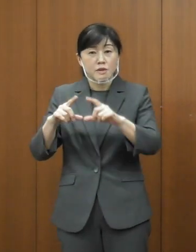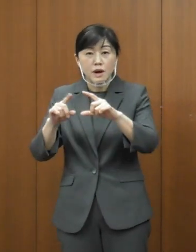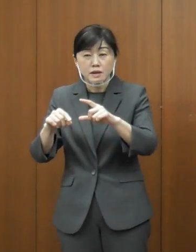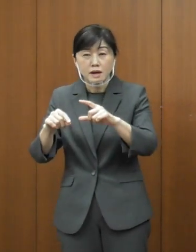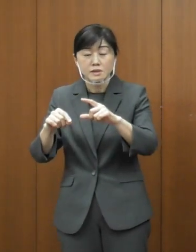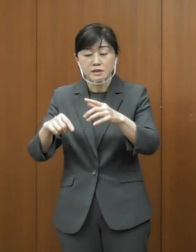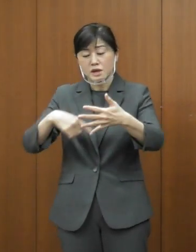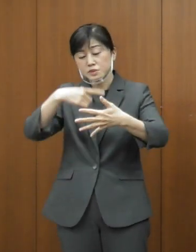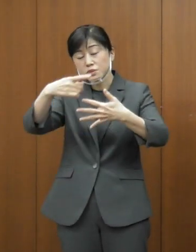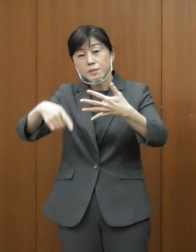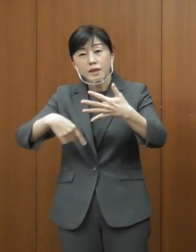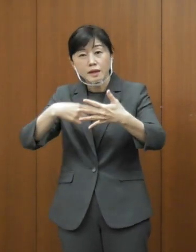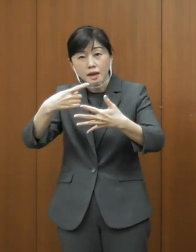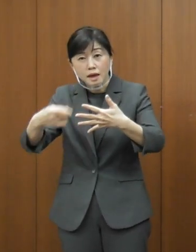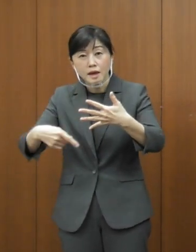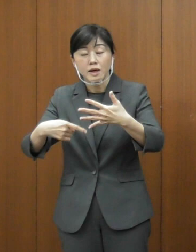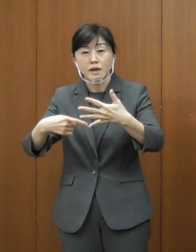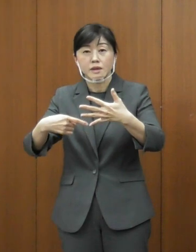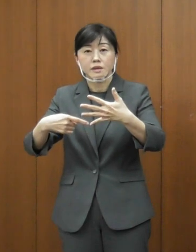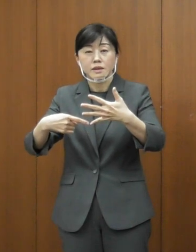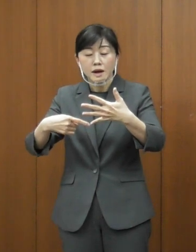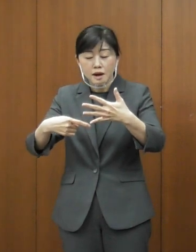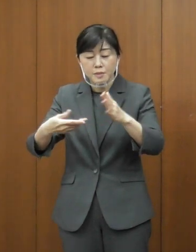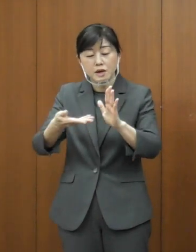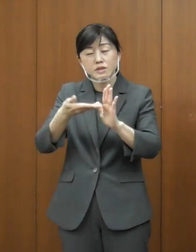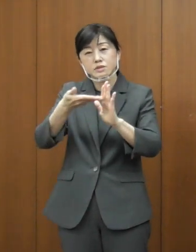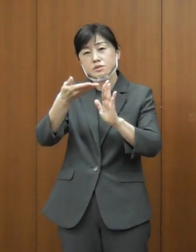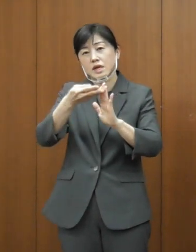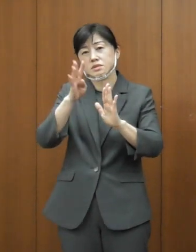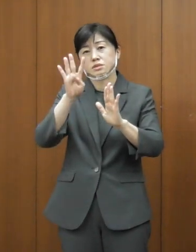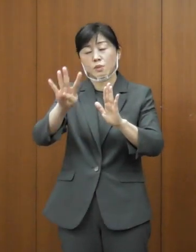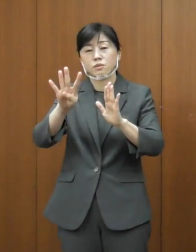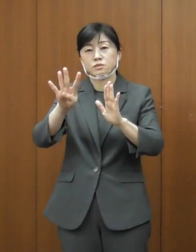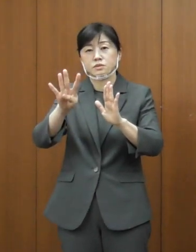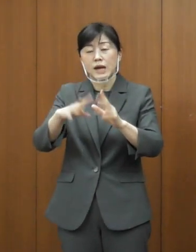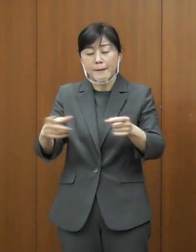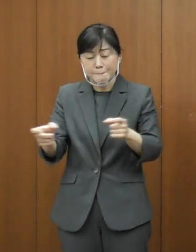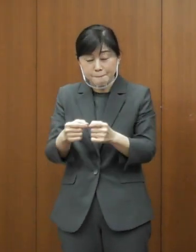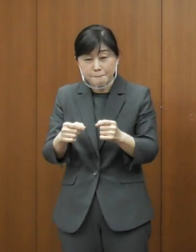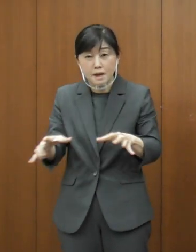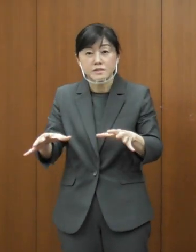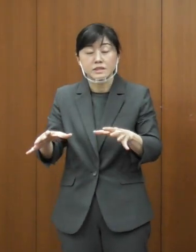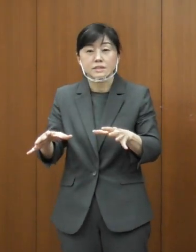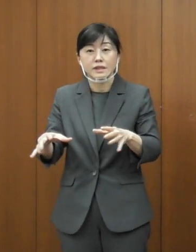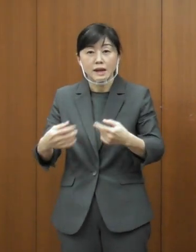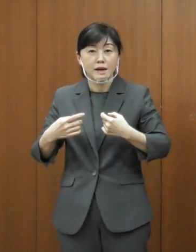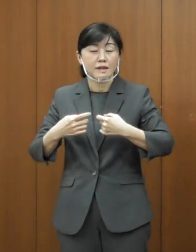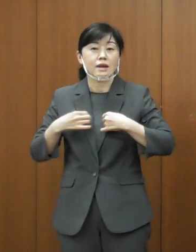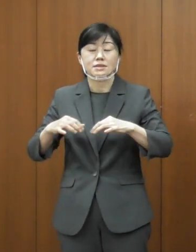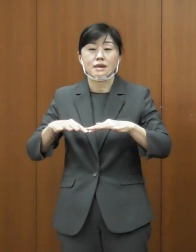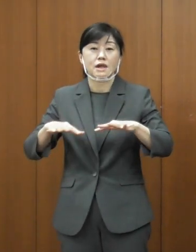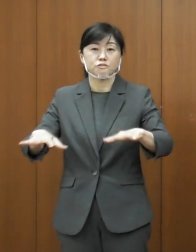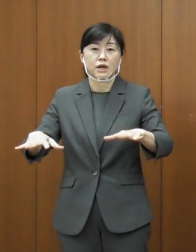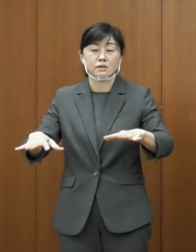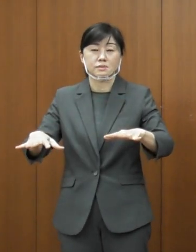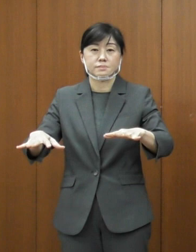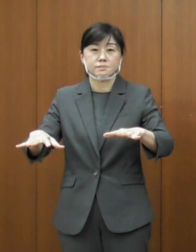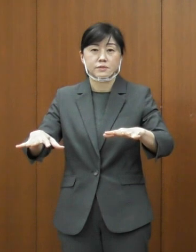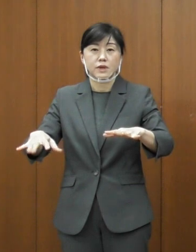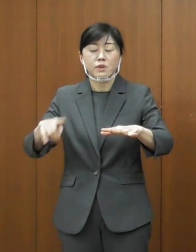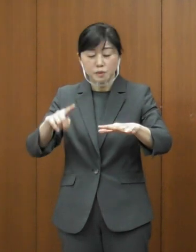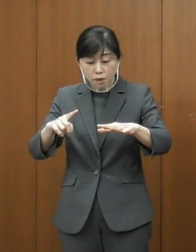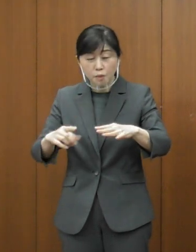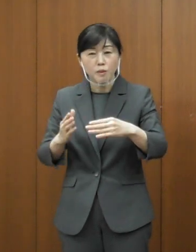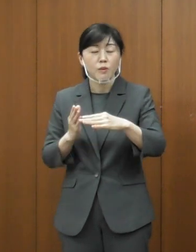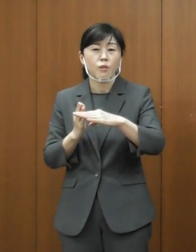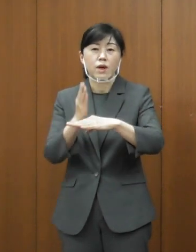べての指標がステージ4、これは爆発的な感染拡大ですが、ここを上回っております